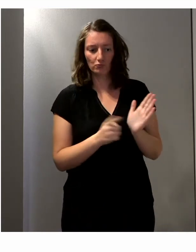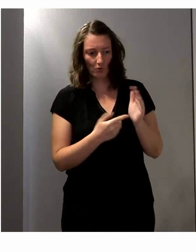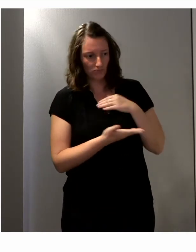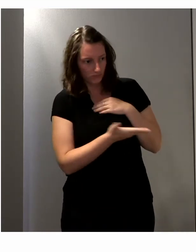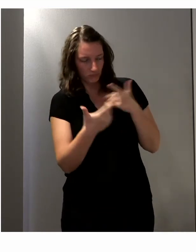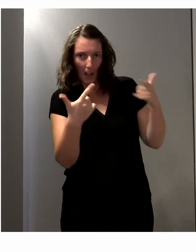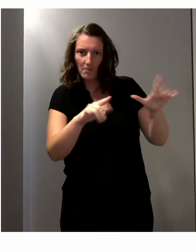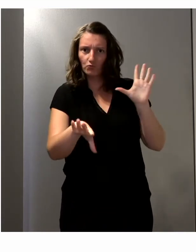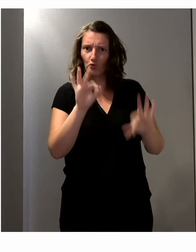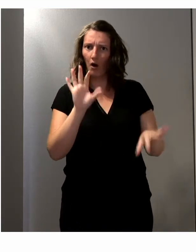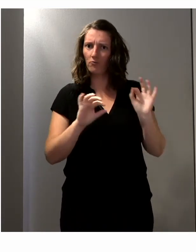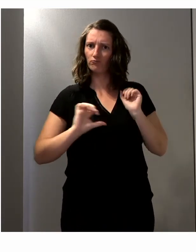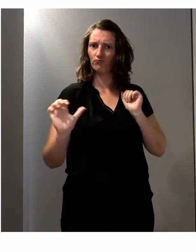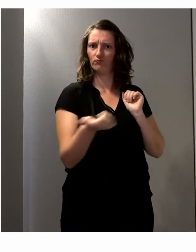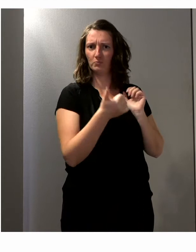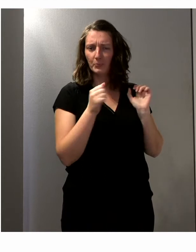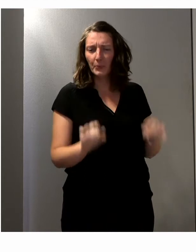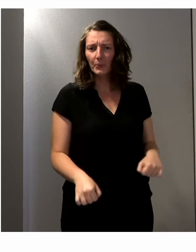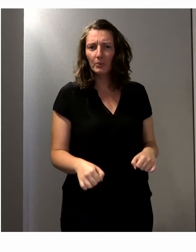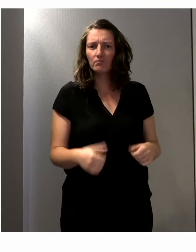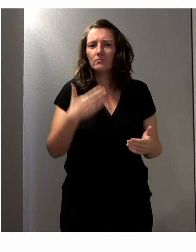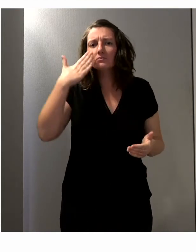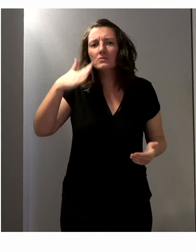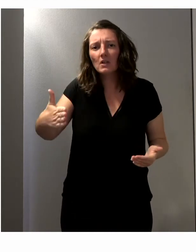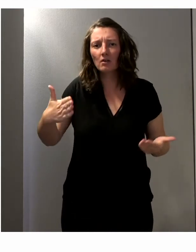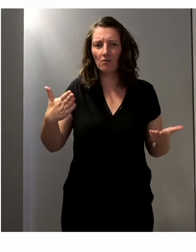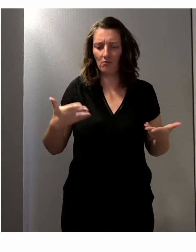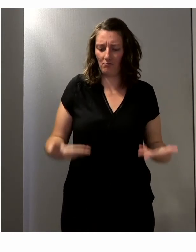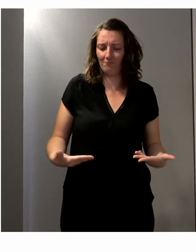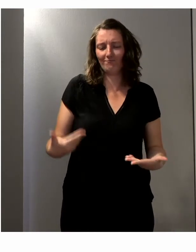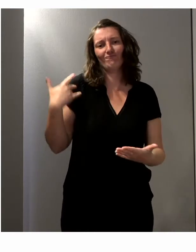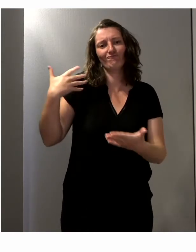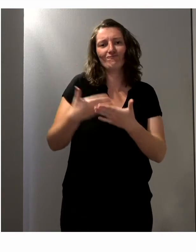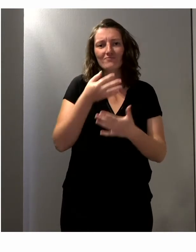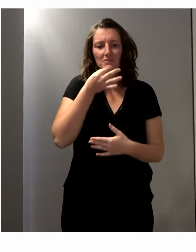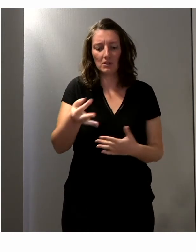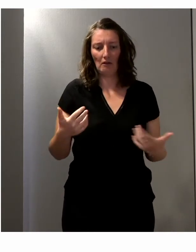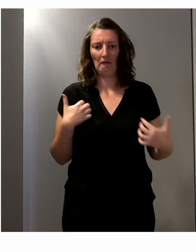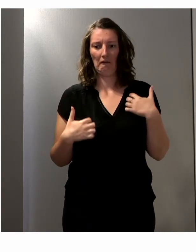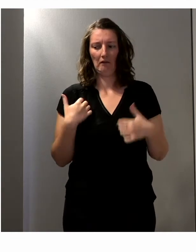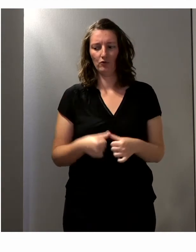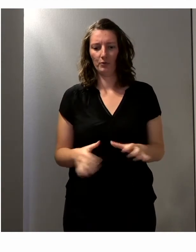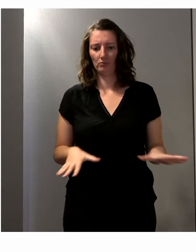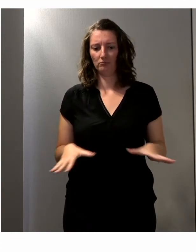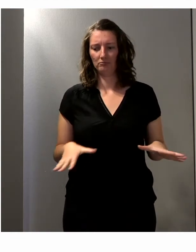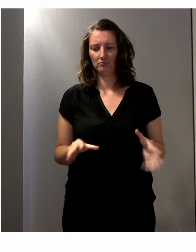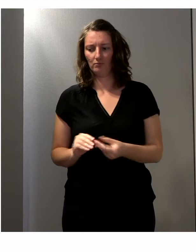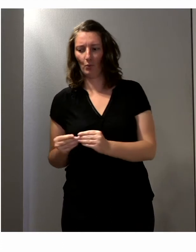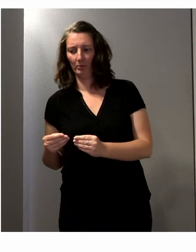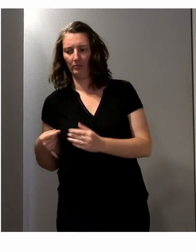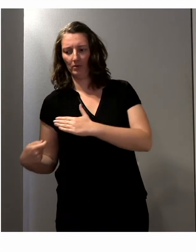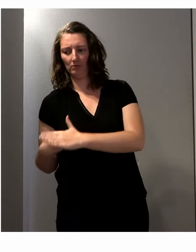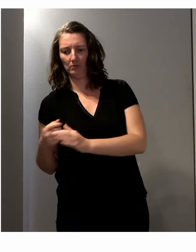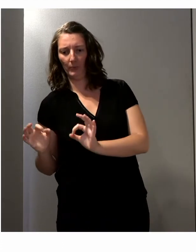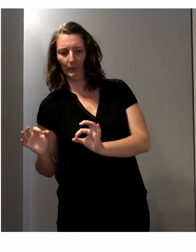ses propres choix. Vous savez, pour éviter le dilemme entre le problème financier et le problème